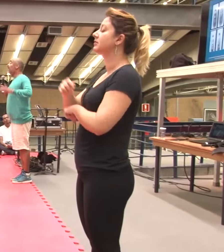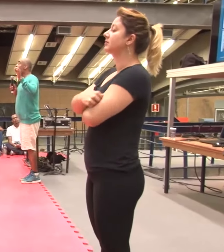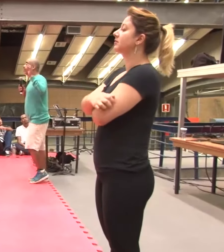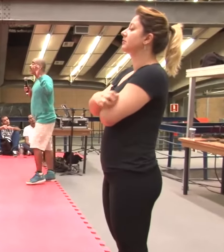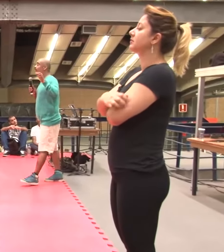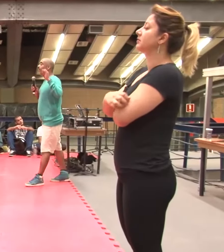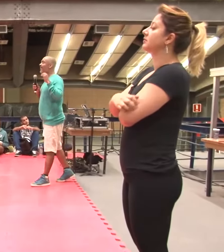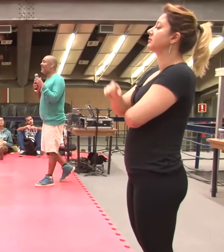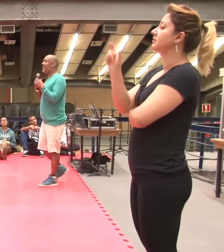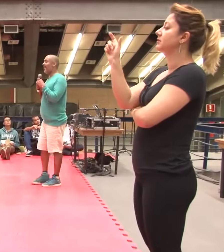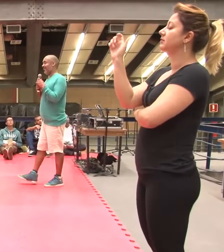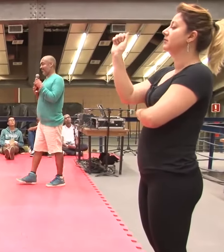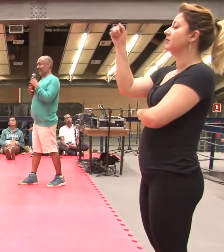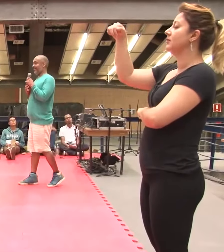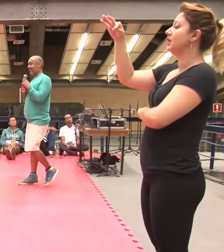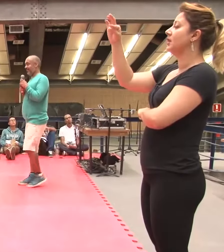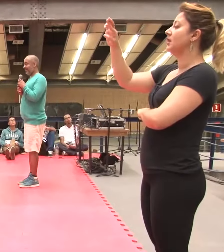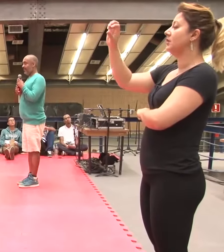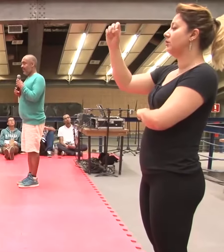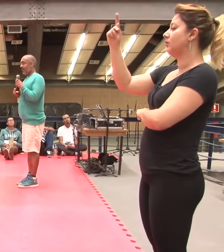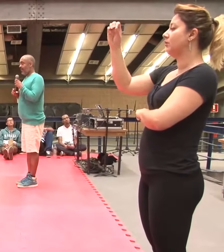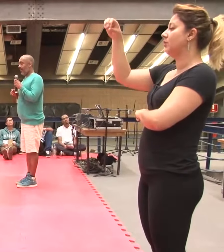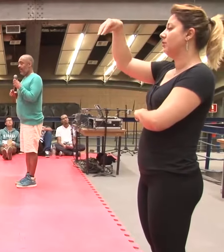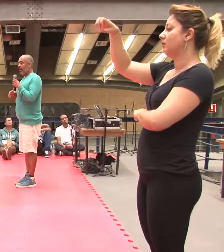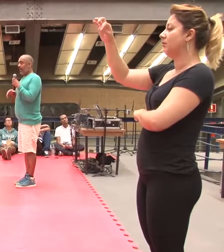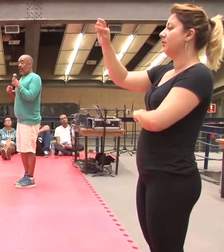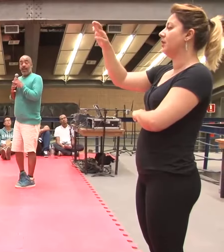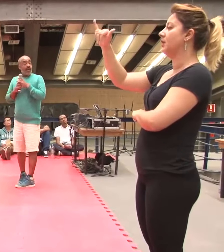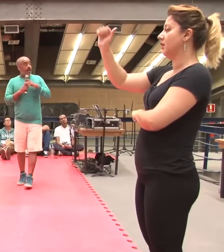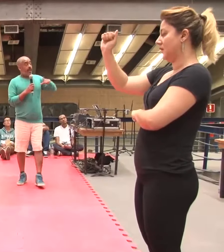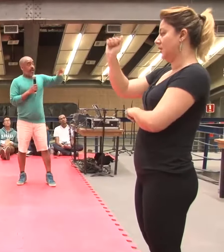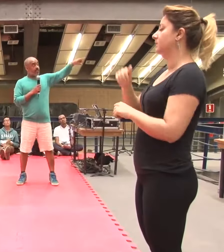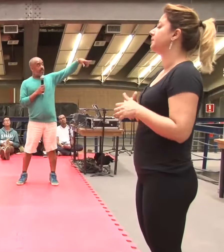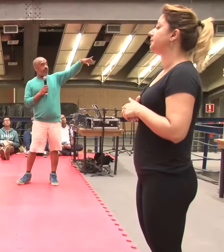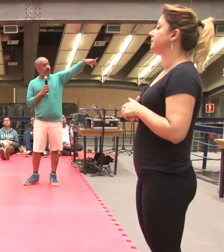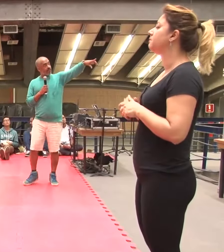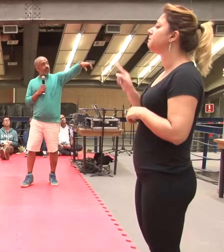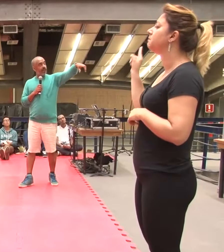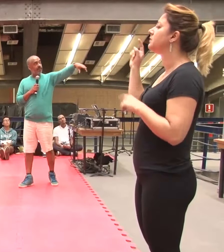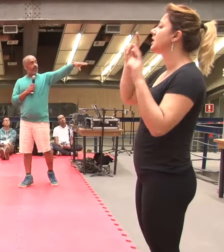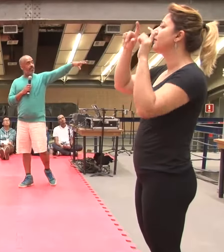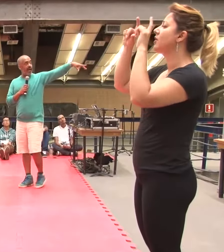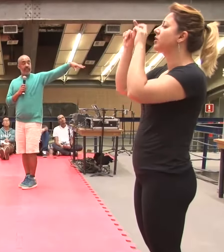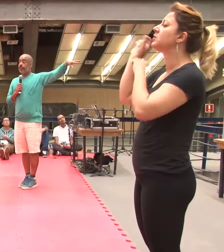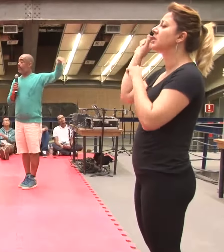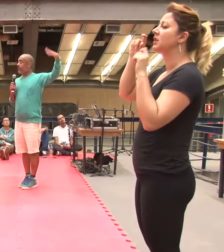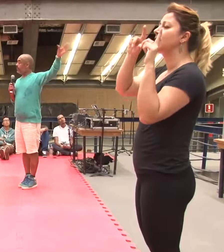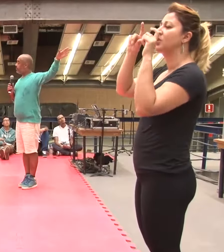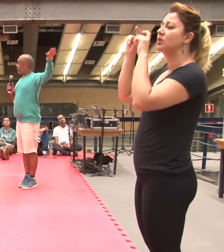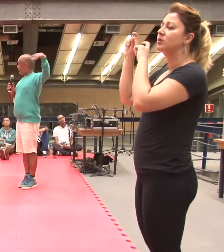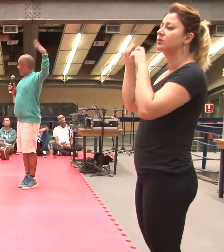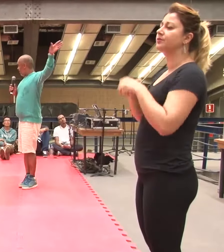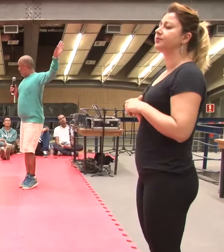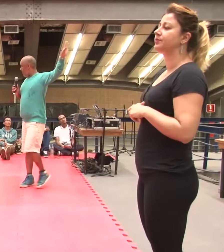antropometria. Né? Essas fotos, né, foram tiradas pelos